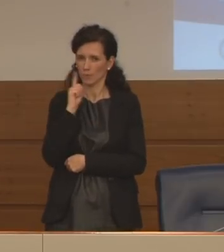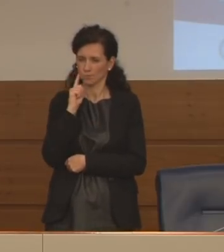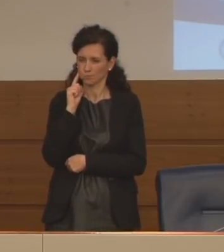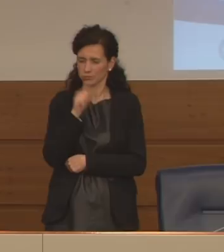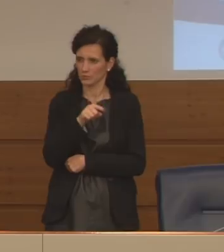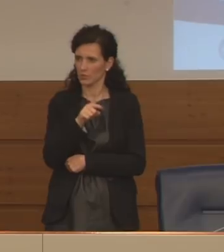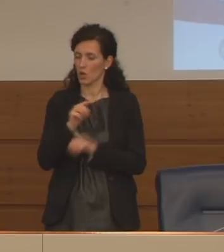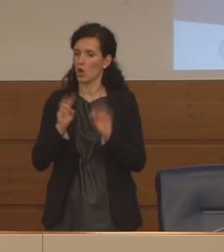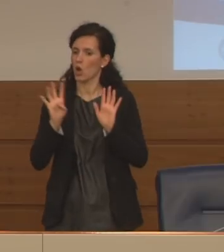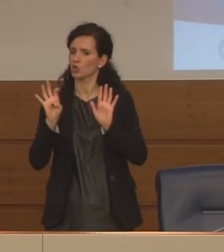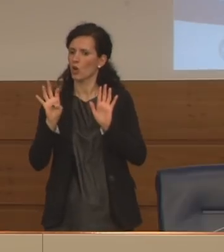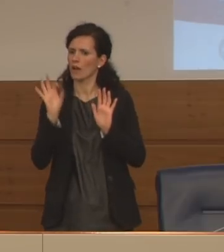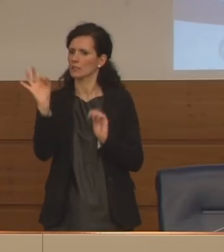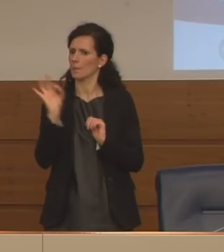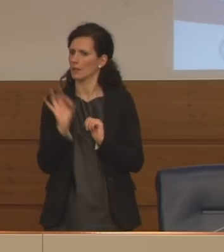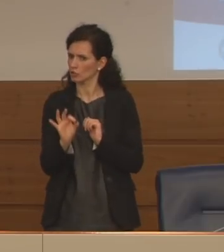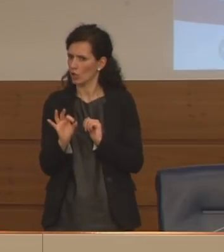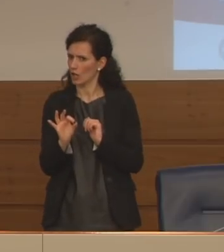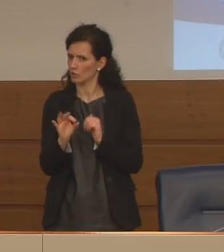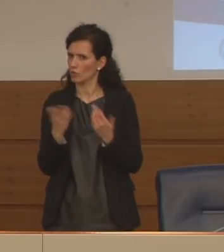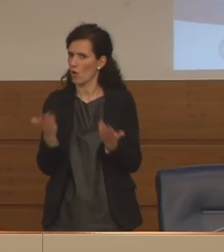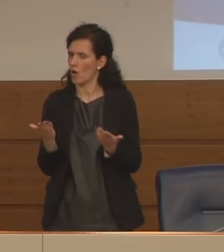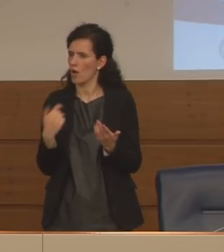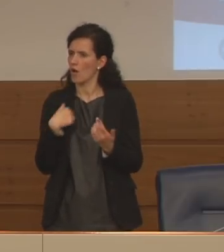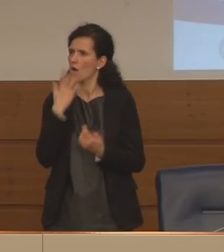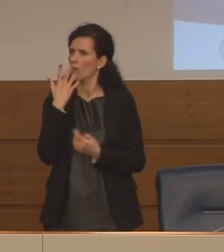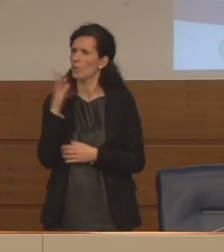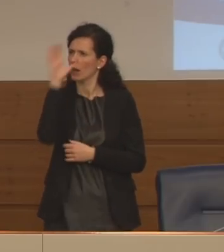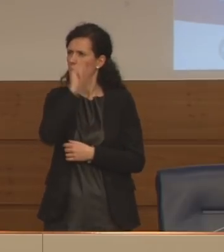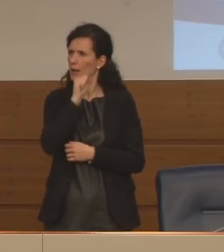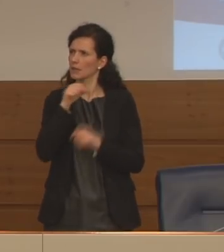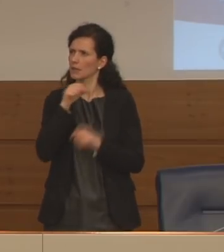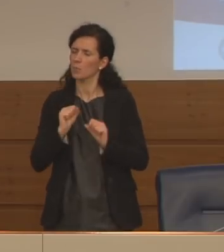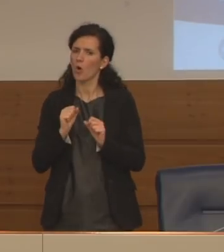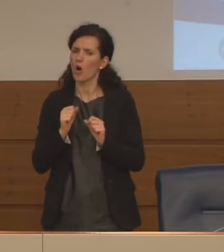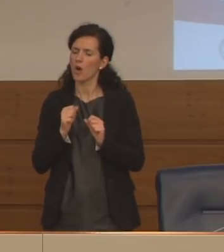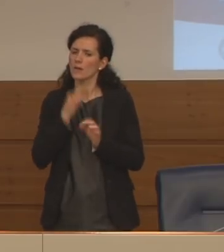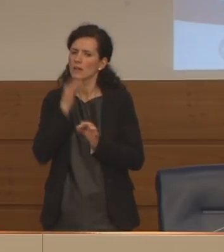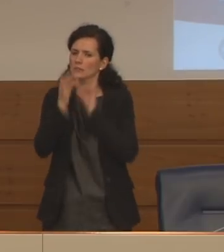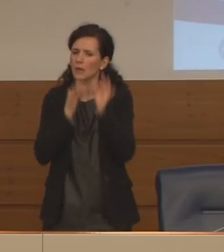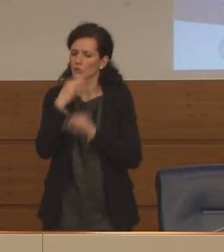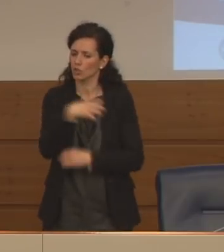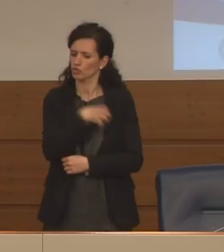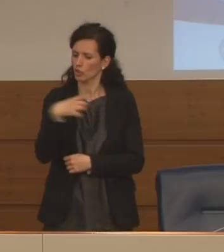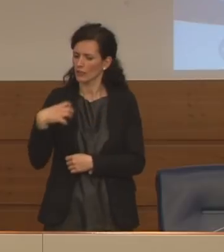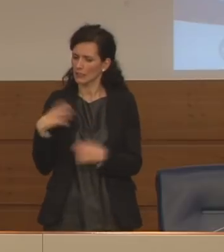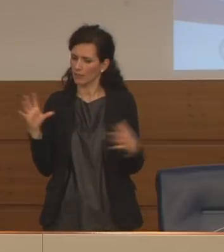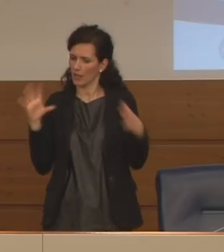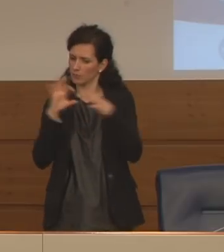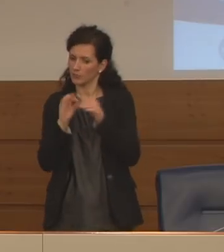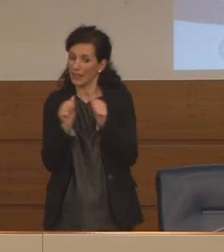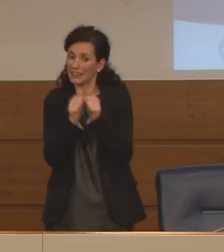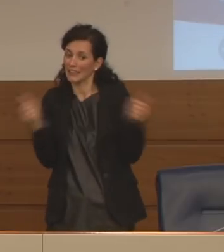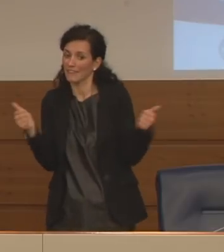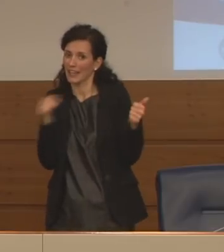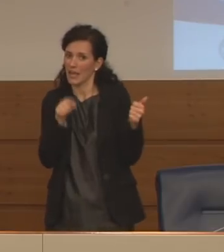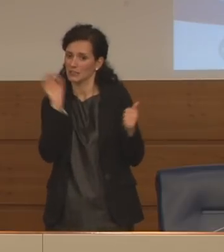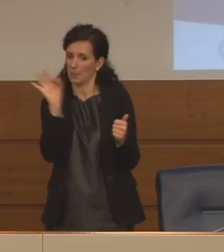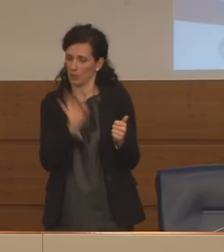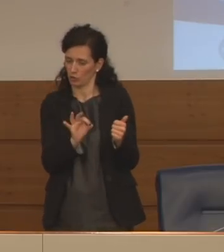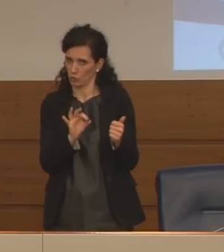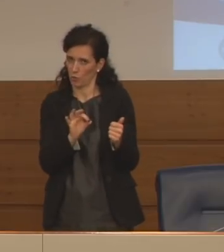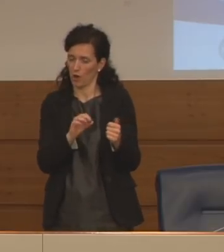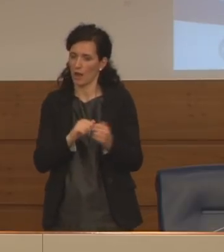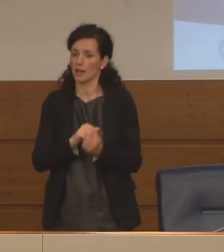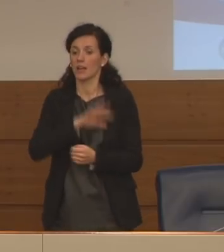circa del 90 per cento volevo capire se si può dare una spiegazione scientifica una correlazione a questa differenza che c'è e